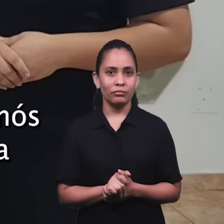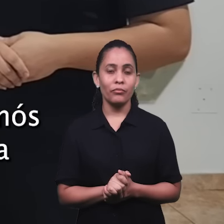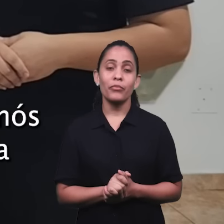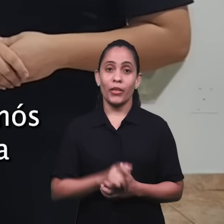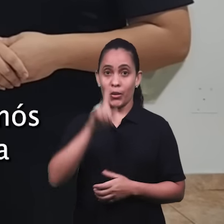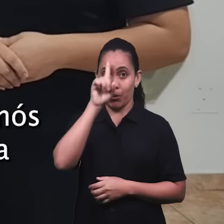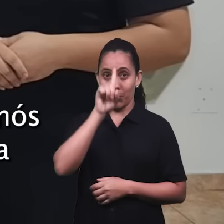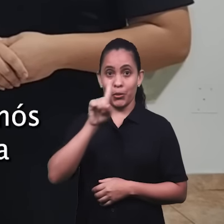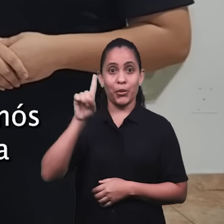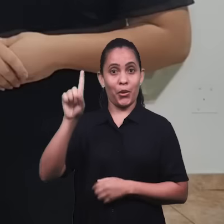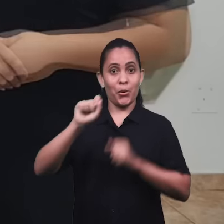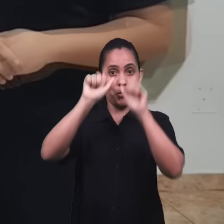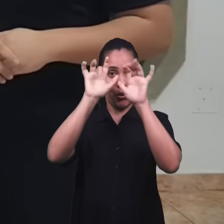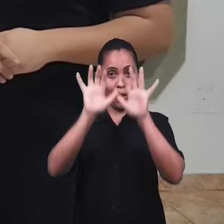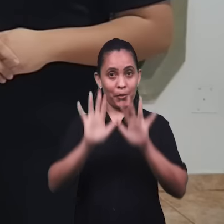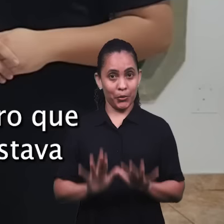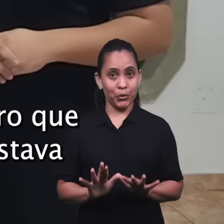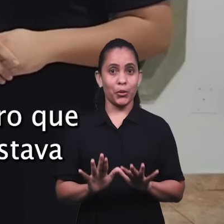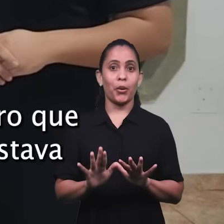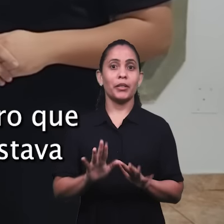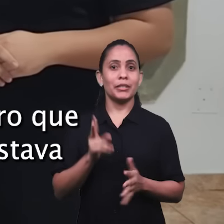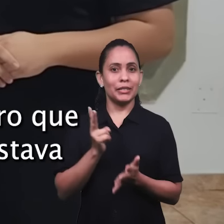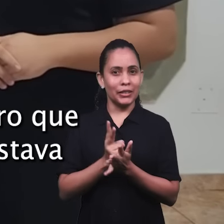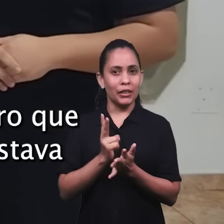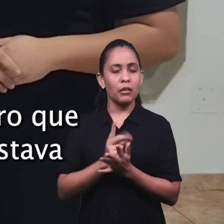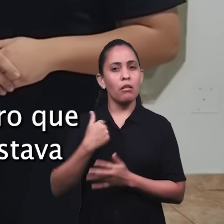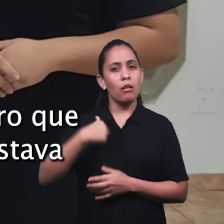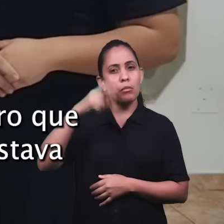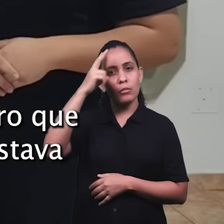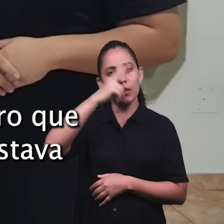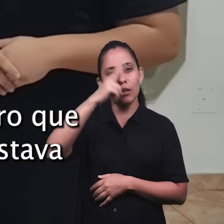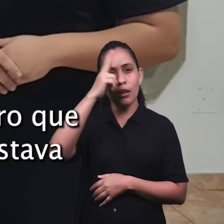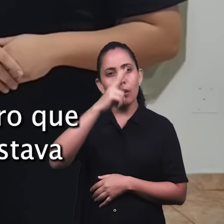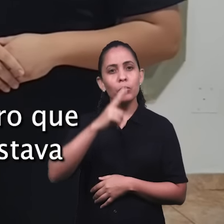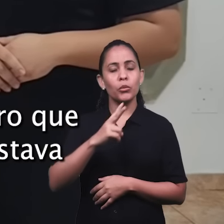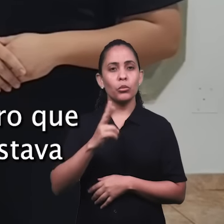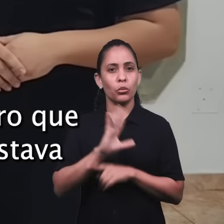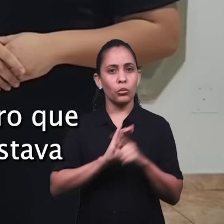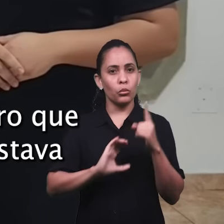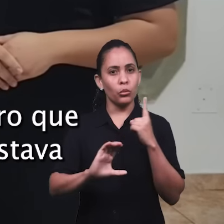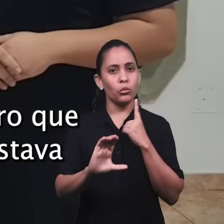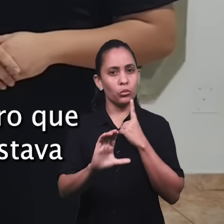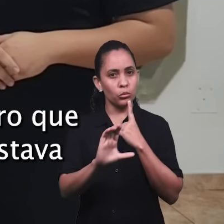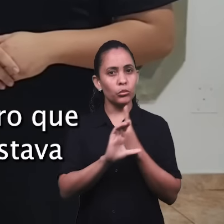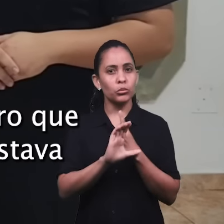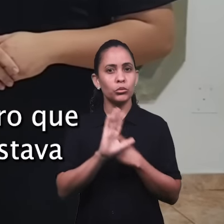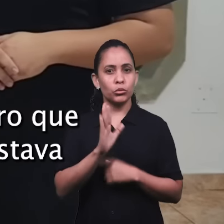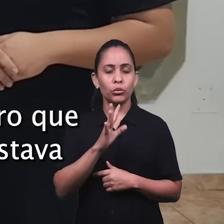palabra había llegado a su corazón. Y así el Señor fue capacitándonos cada vez